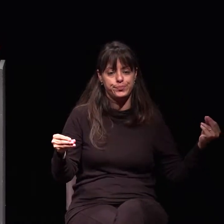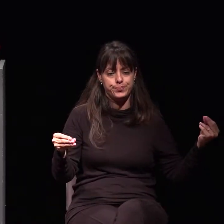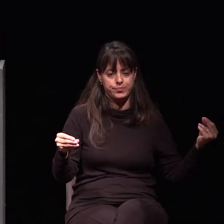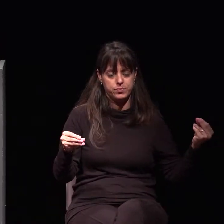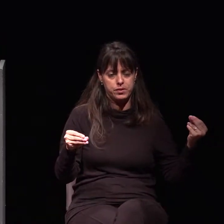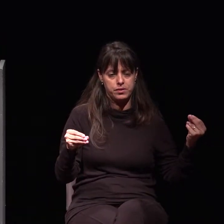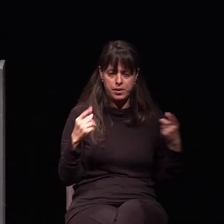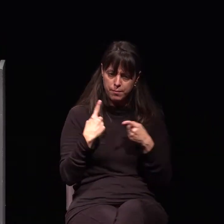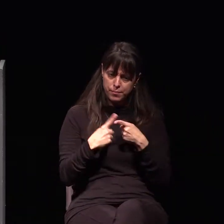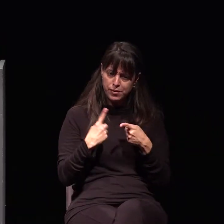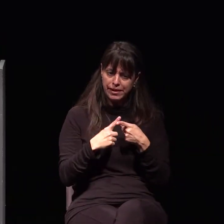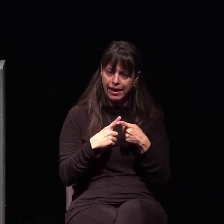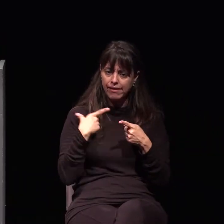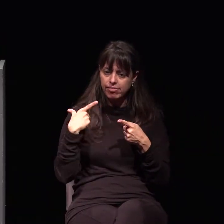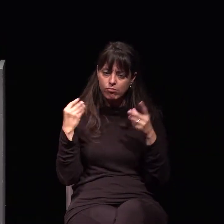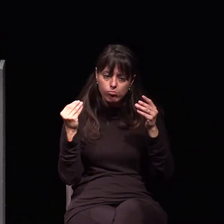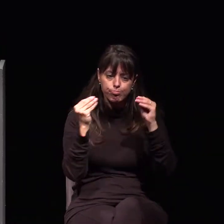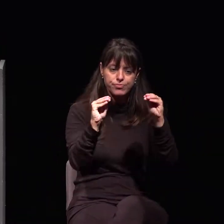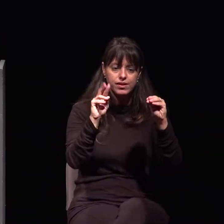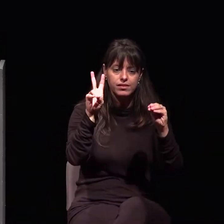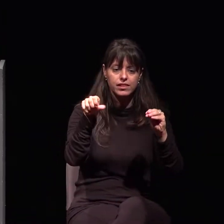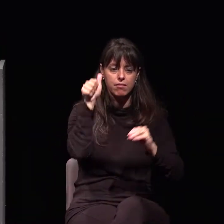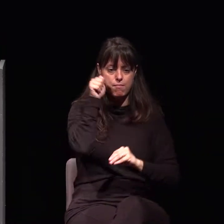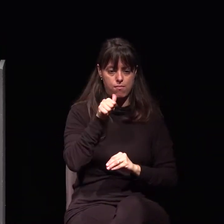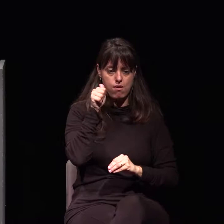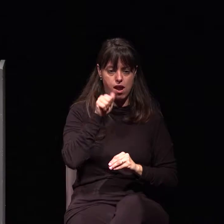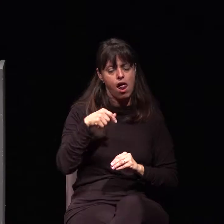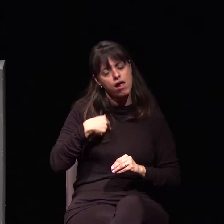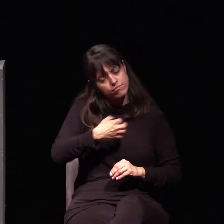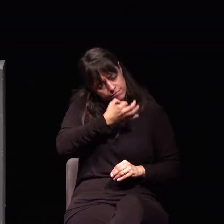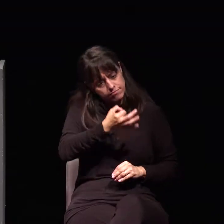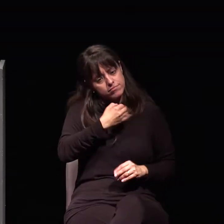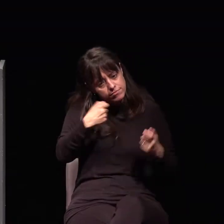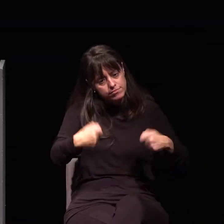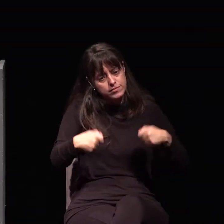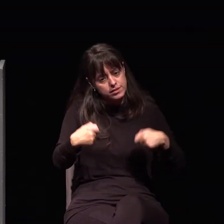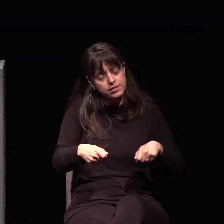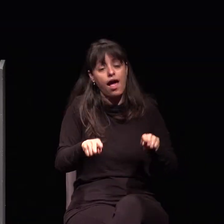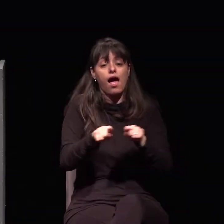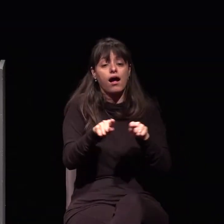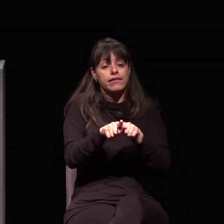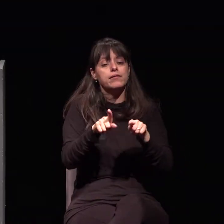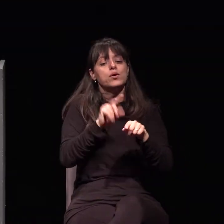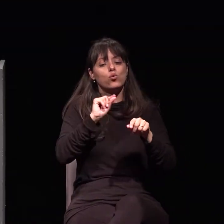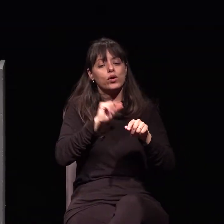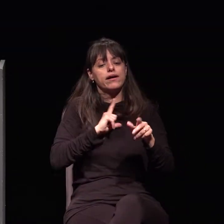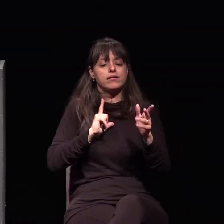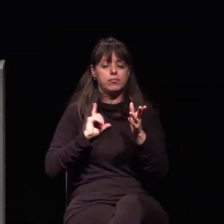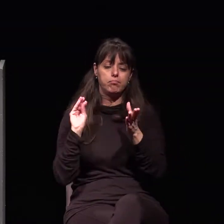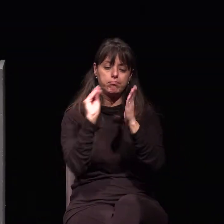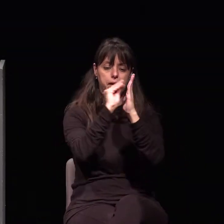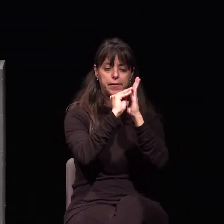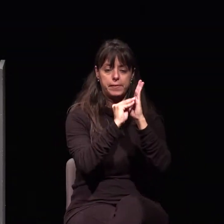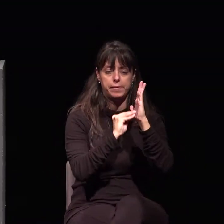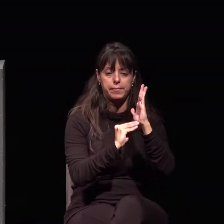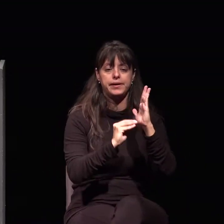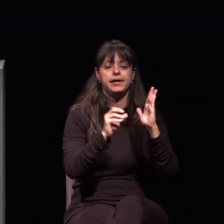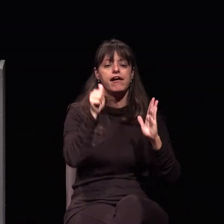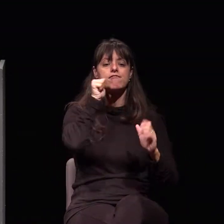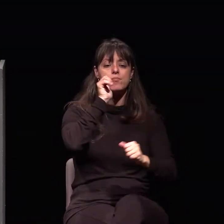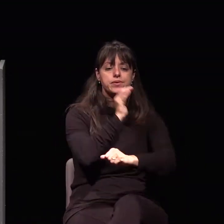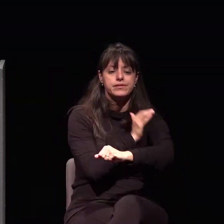mulheres? Né? Aí a gente teve que trazer a discussão do feminismo, né? Como que o feminismo